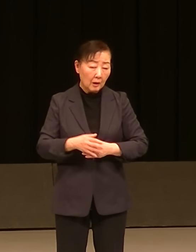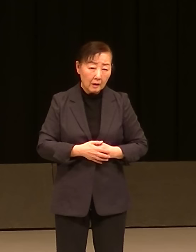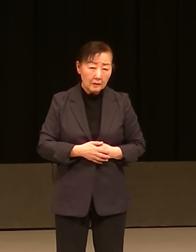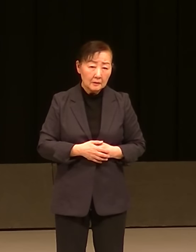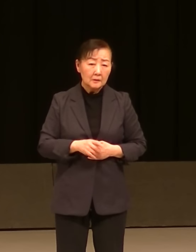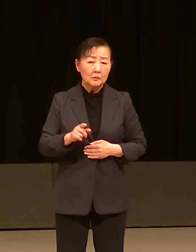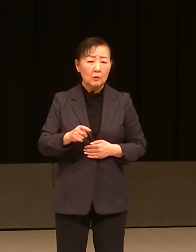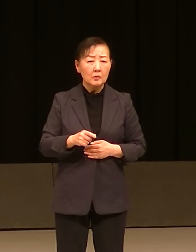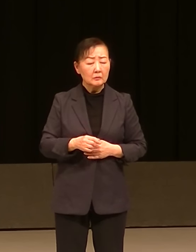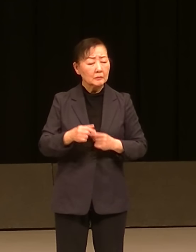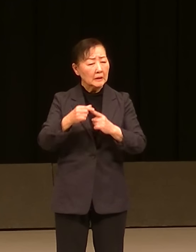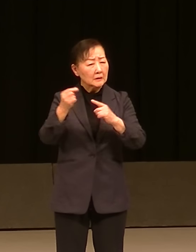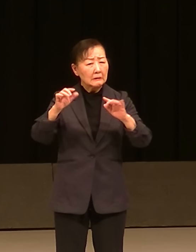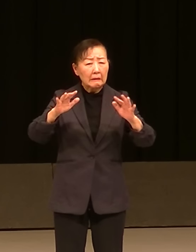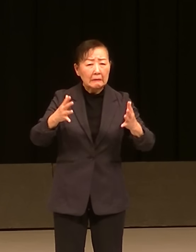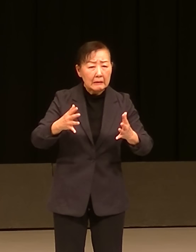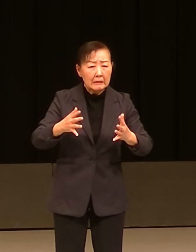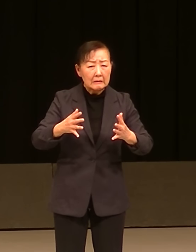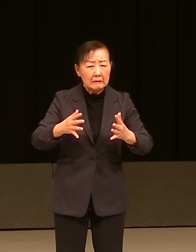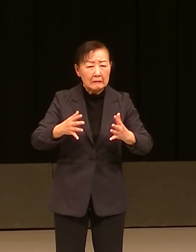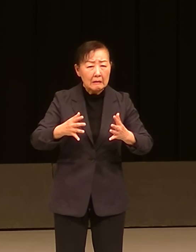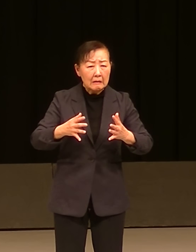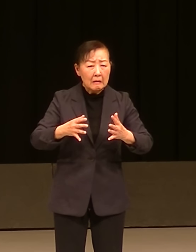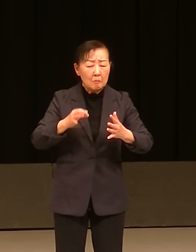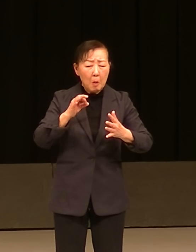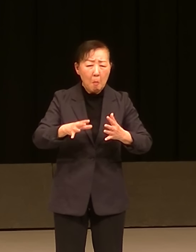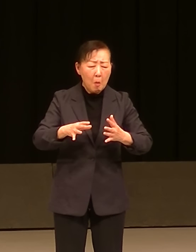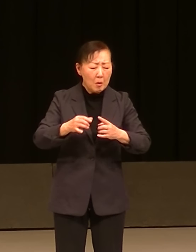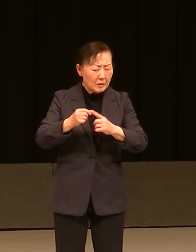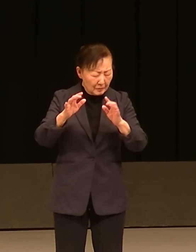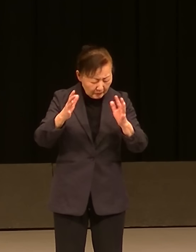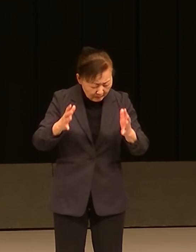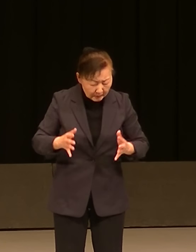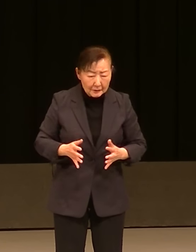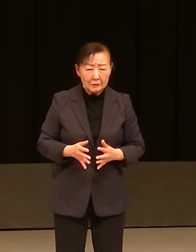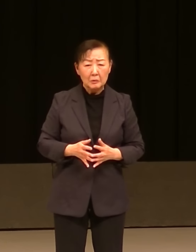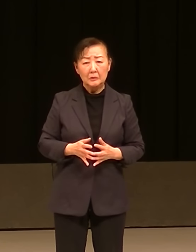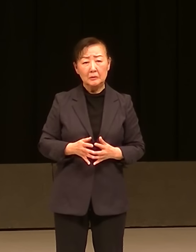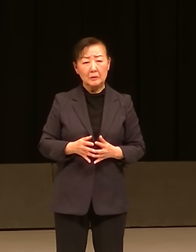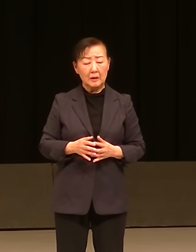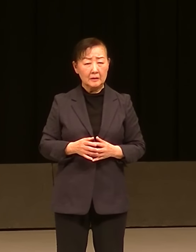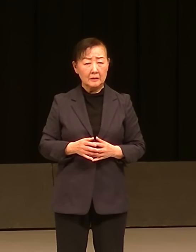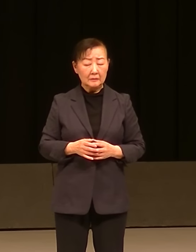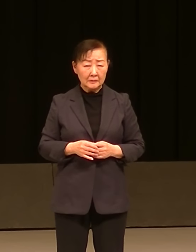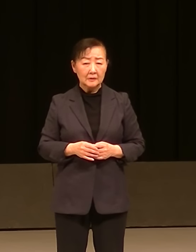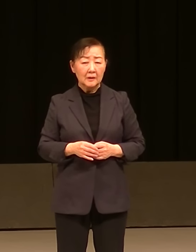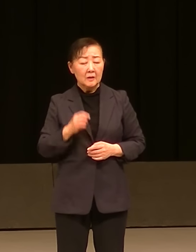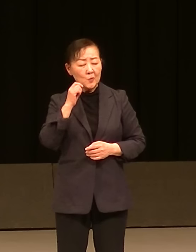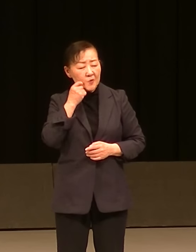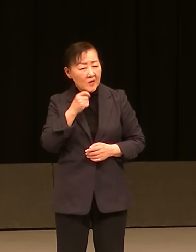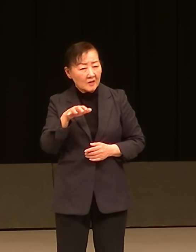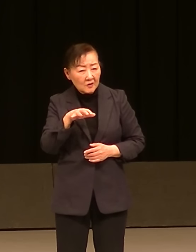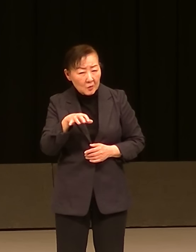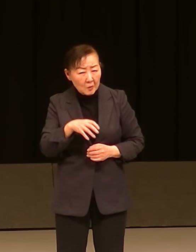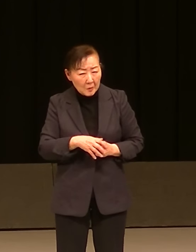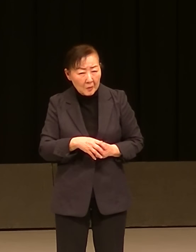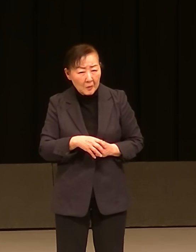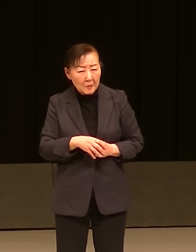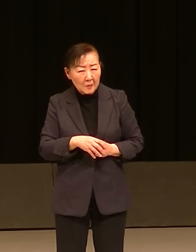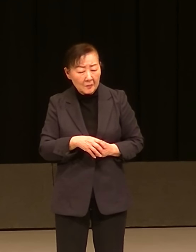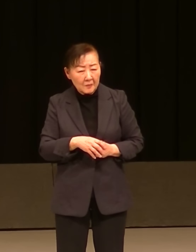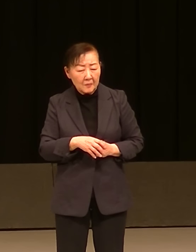そういう無神経さ、もう非常に強く感じました。まあ、難しい案件ですけど、言及しないわけにいか